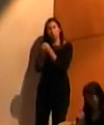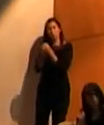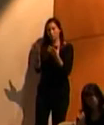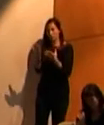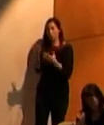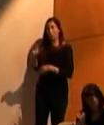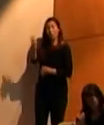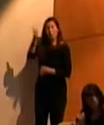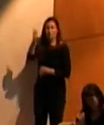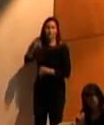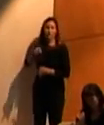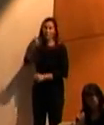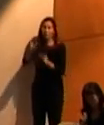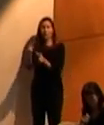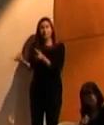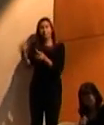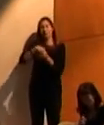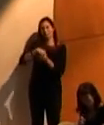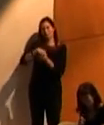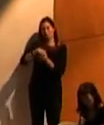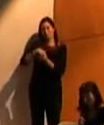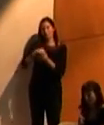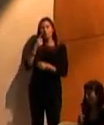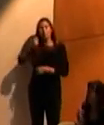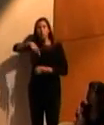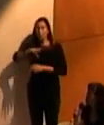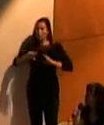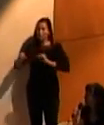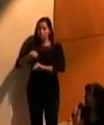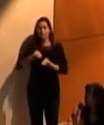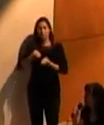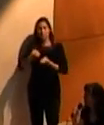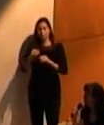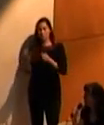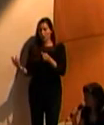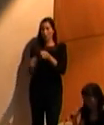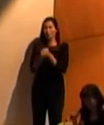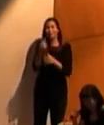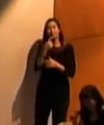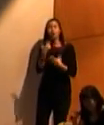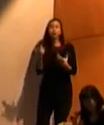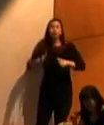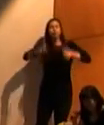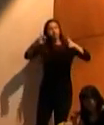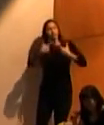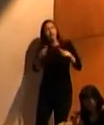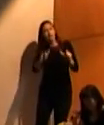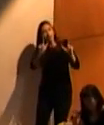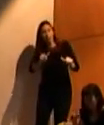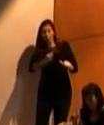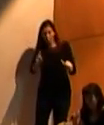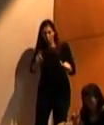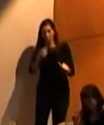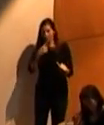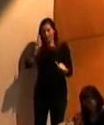associer les personnes. Pour nous, un espace inclusif, c'est pas uniquement un bâti accessible, même à tous, mais c'est surtout le résultat